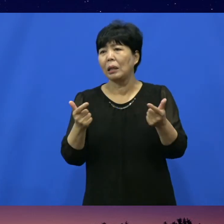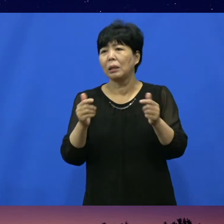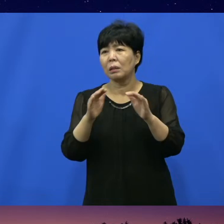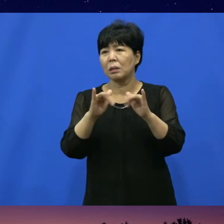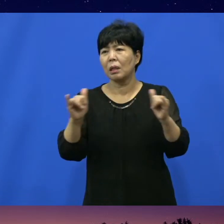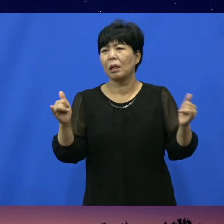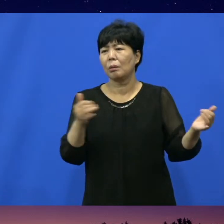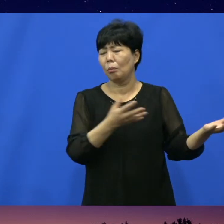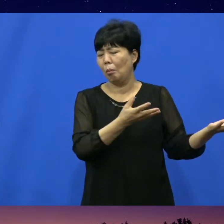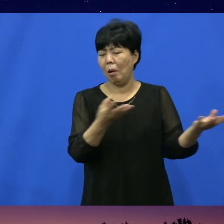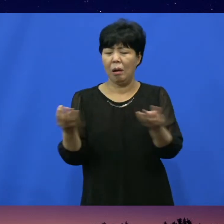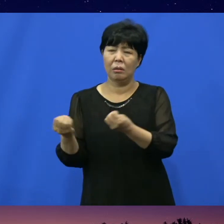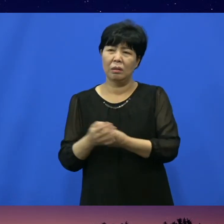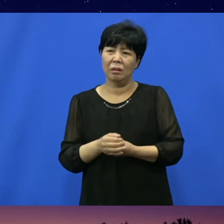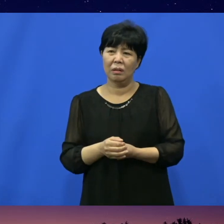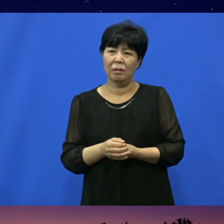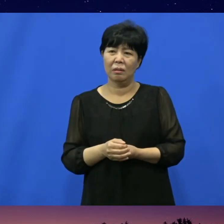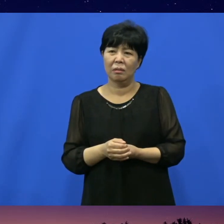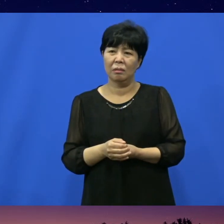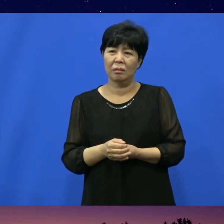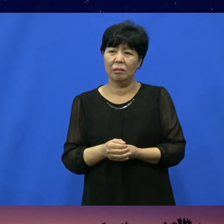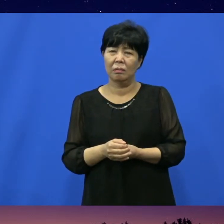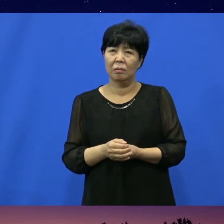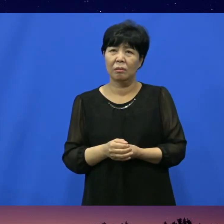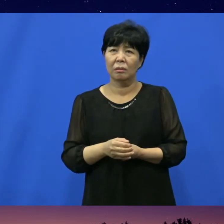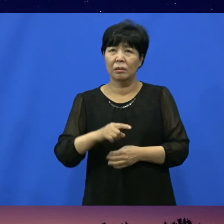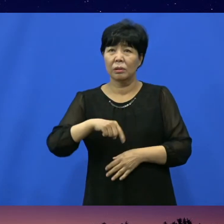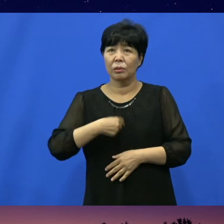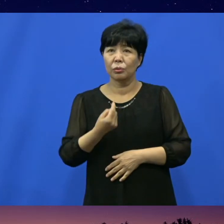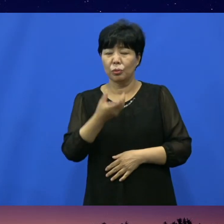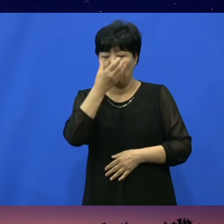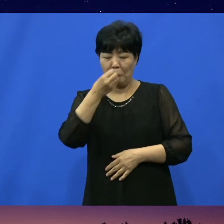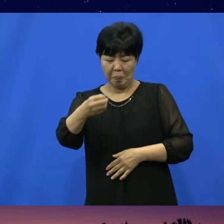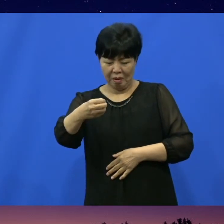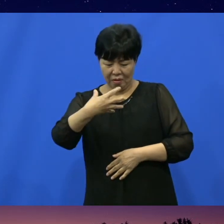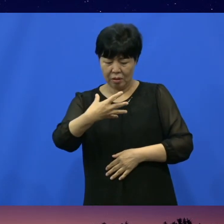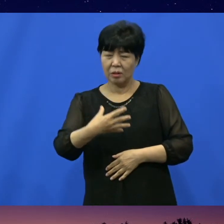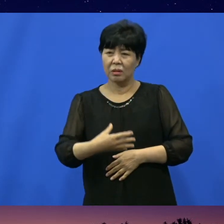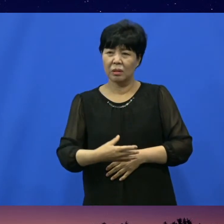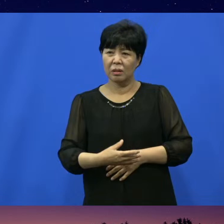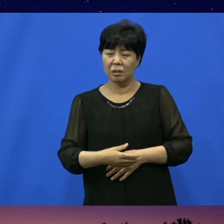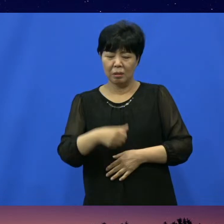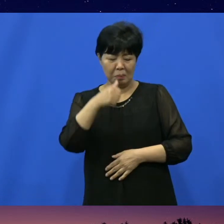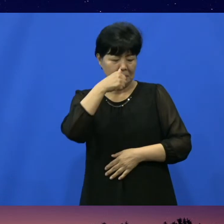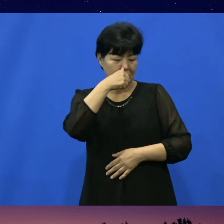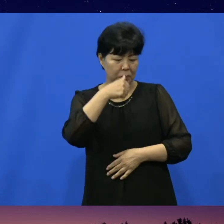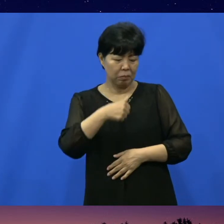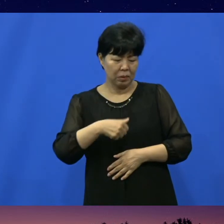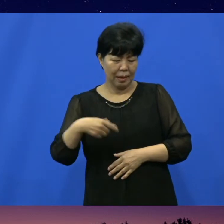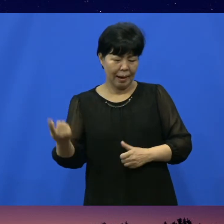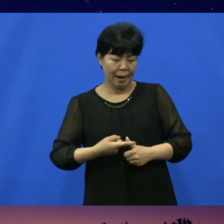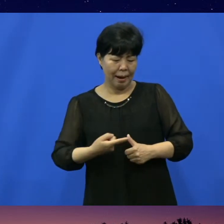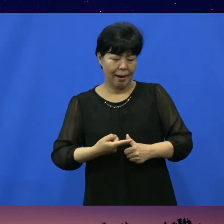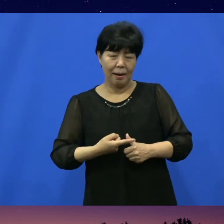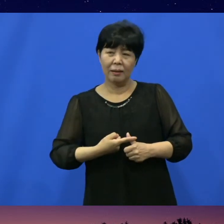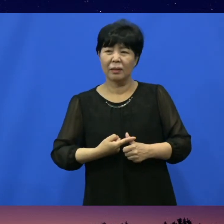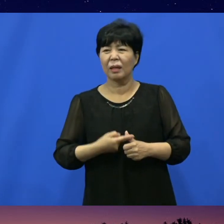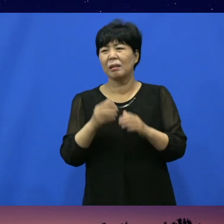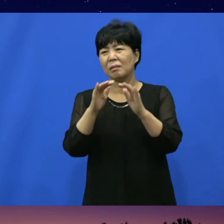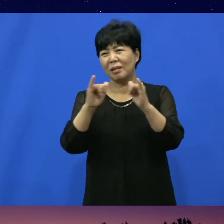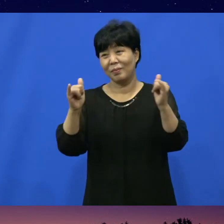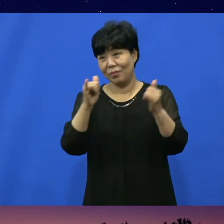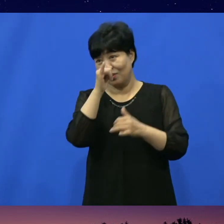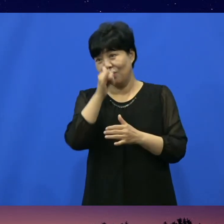존중히 여기지 않는 정도가 아니고요, 자기를 멸시하고 자기를 경멸하고 자기를 학대해요.